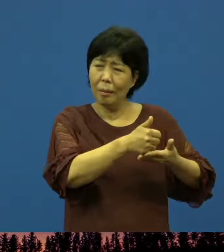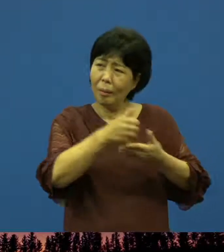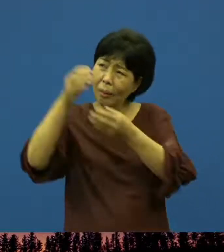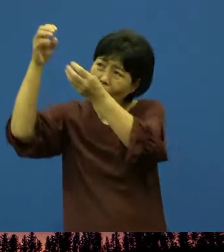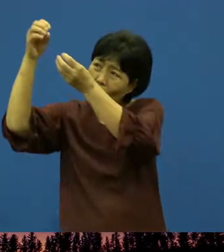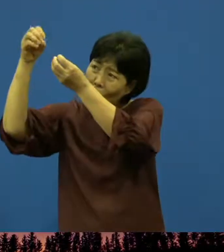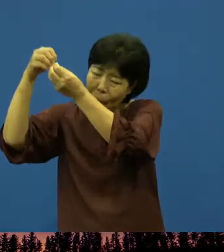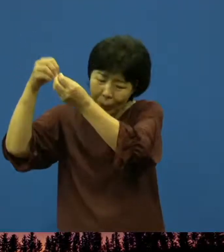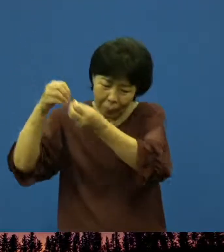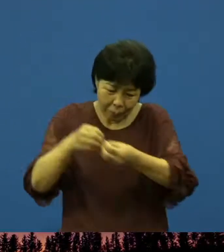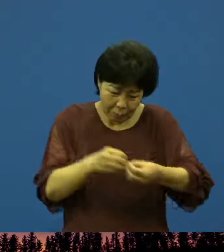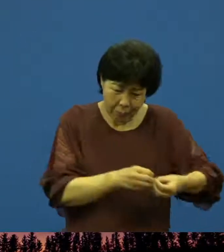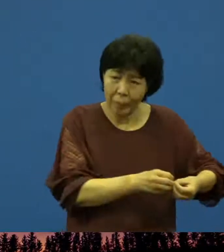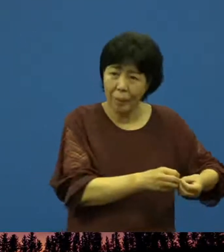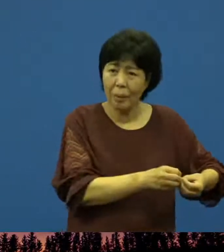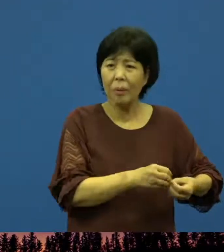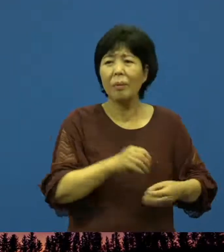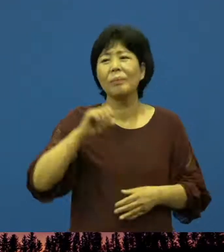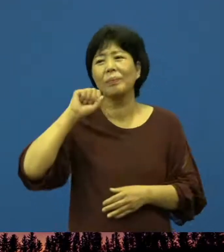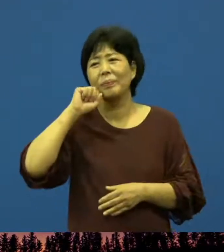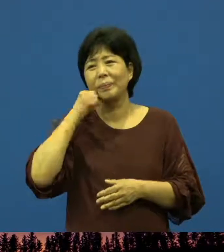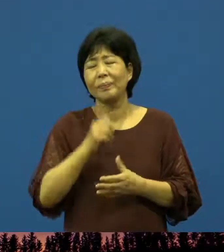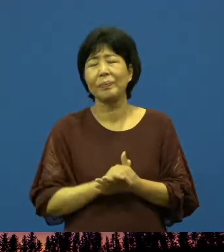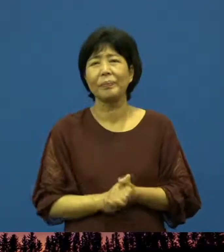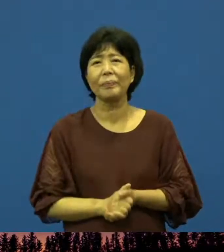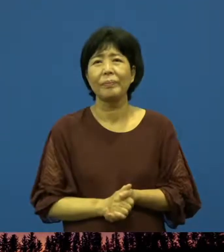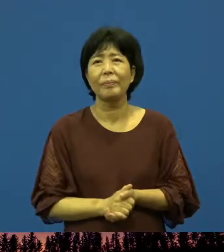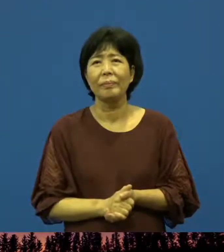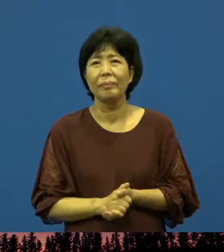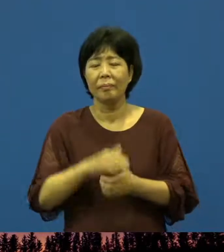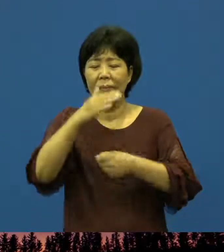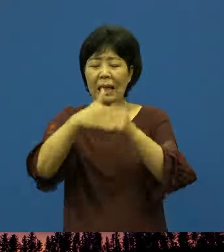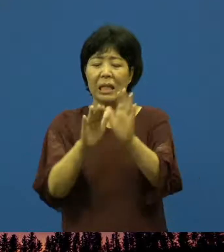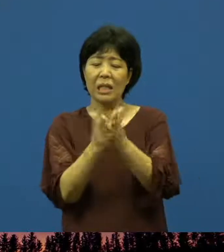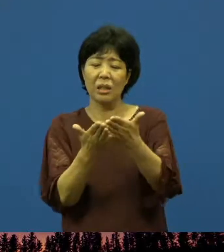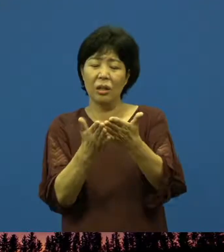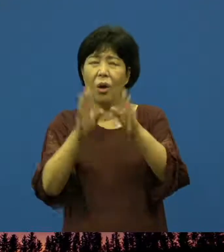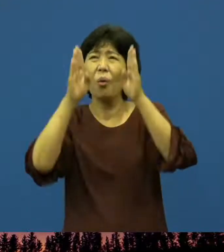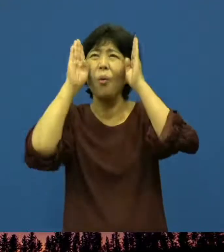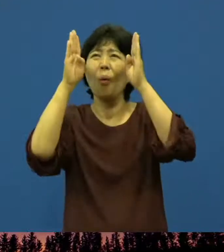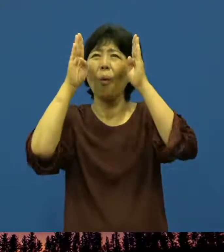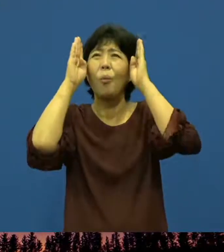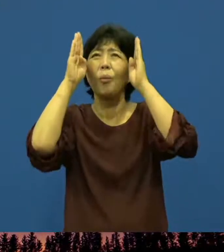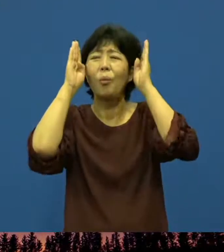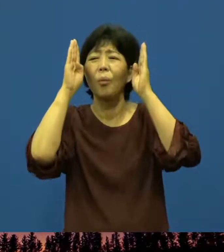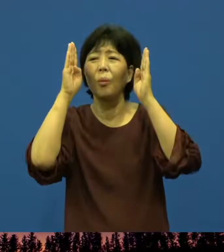여러분 신앙의 세계를 리서치하는 게 아니에요. 성경 공부만으로 안 돼요.